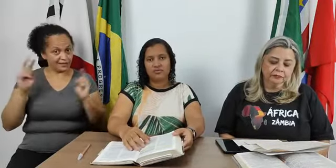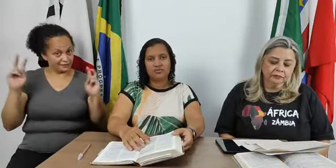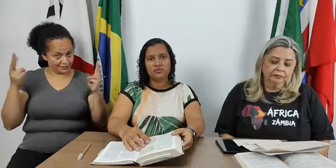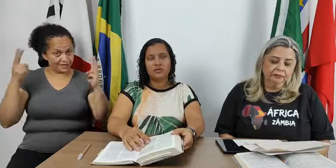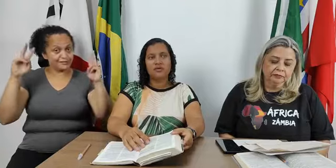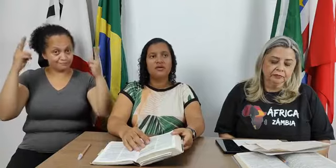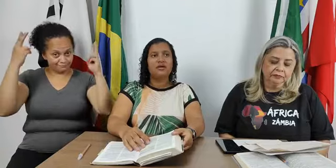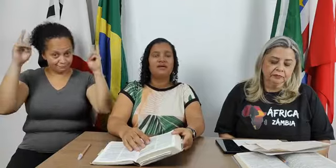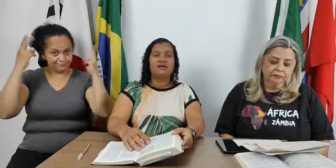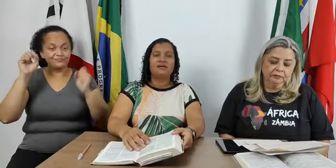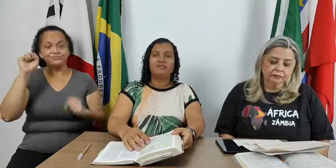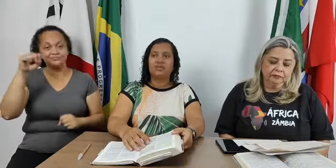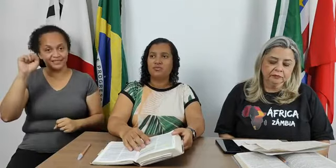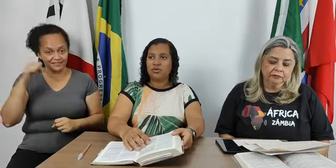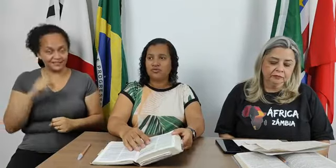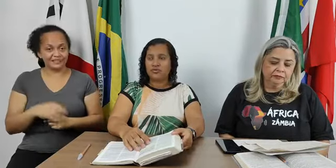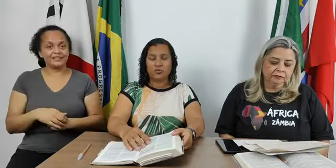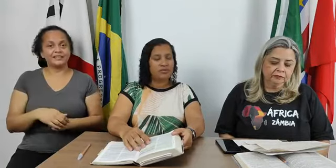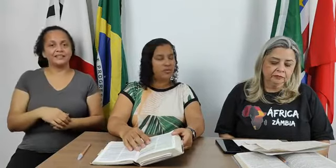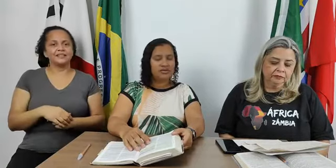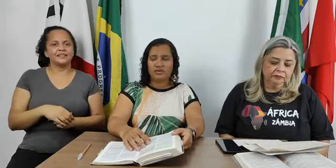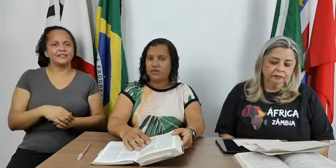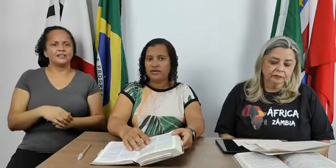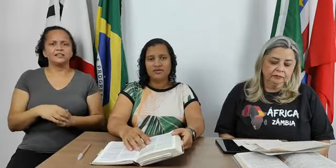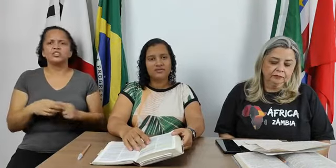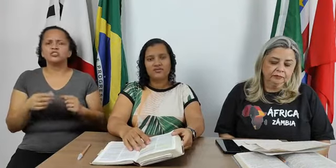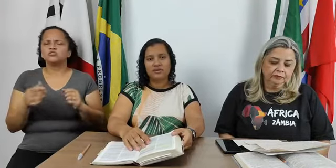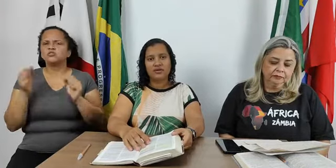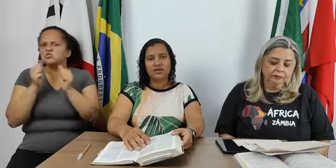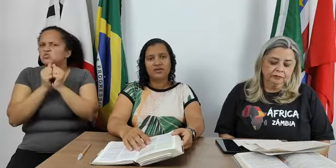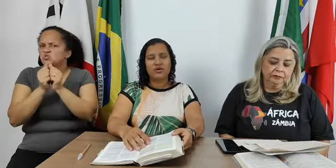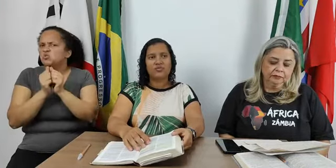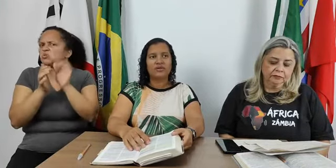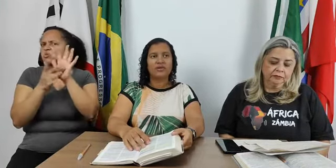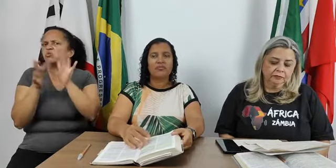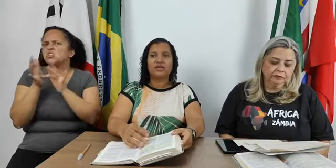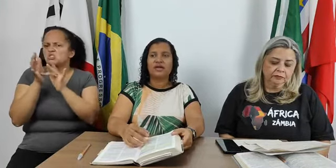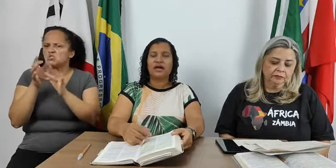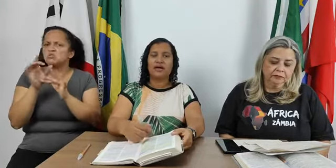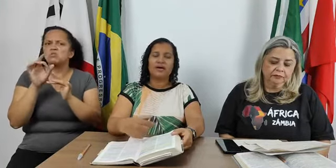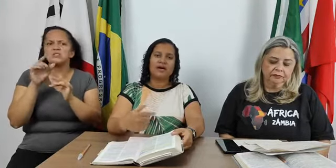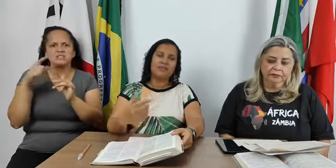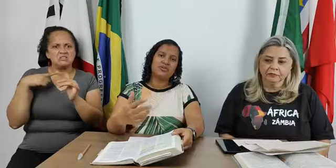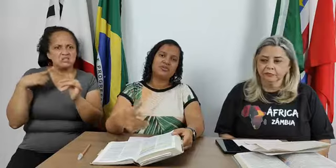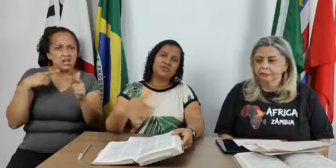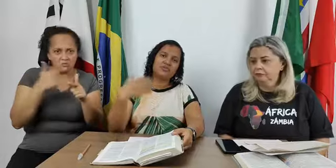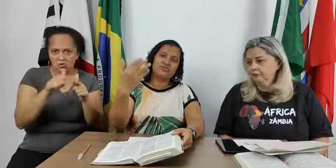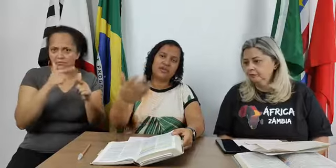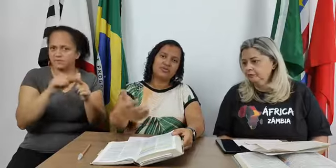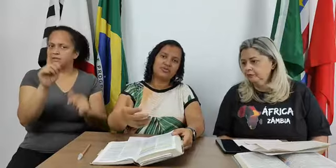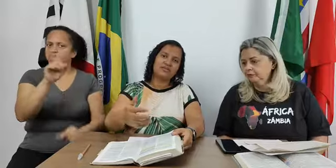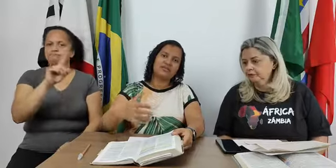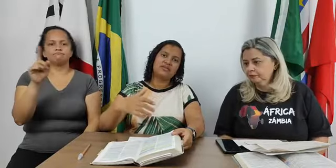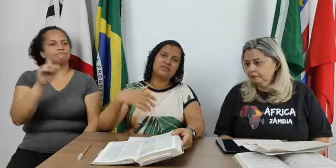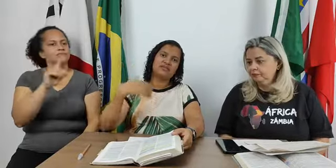Existe, irmãos. A vida com Cristo só problema? Não é. Não é. Por quê? Porque à medida que